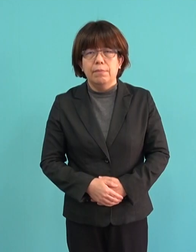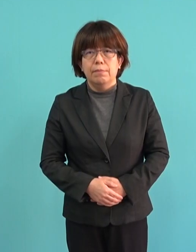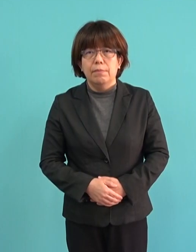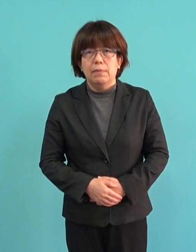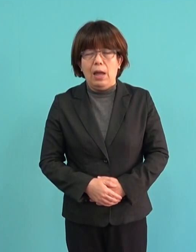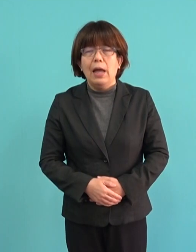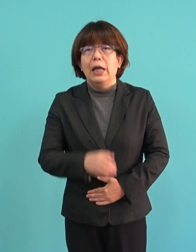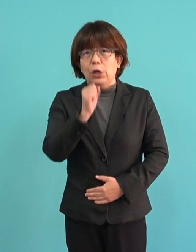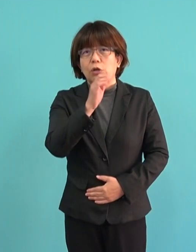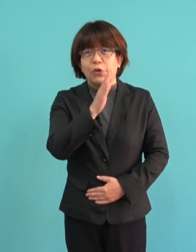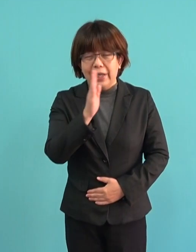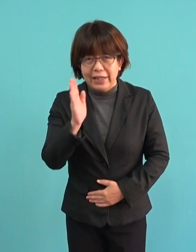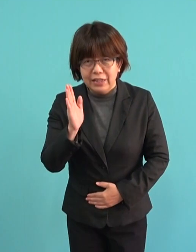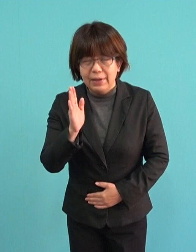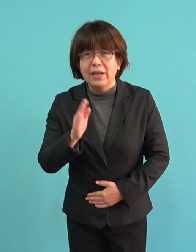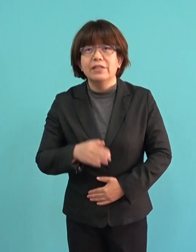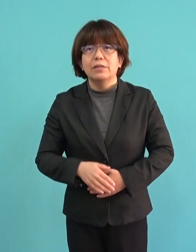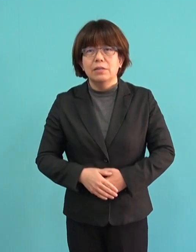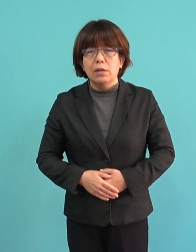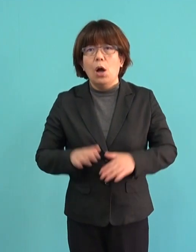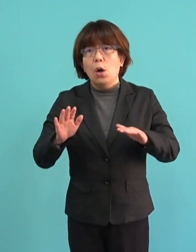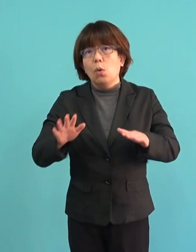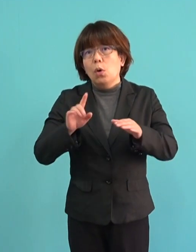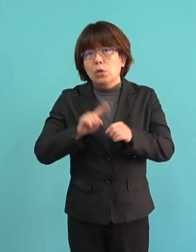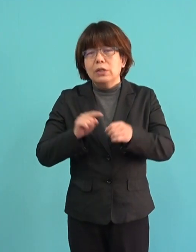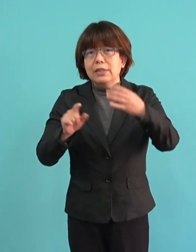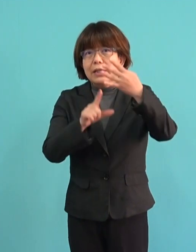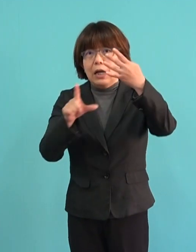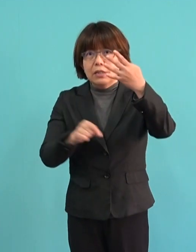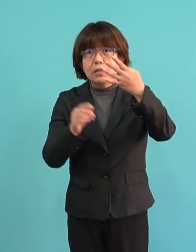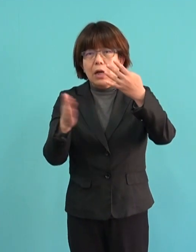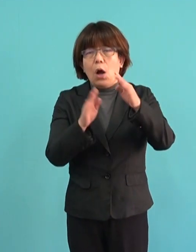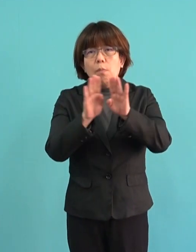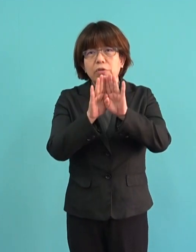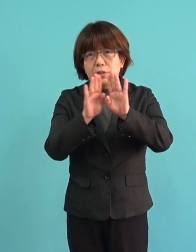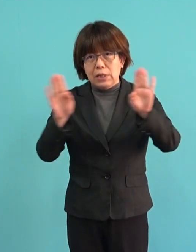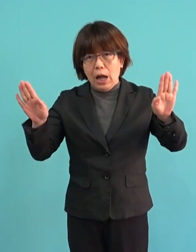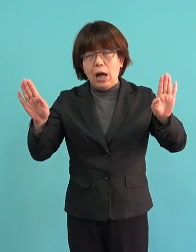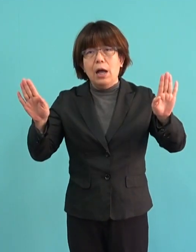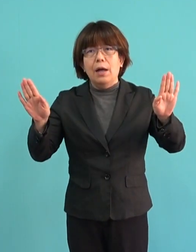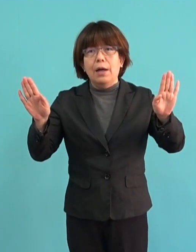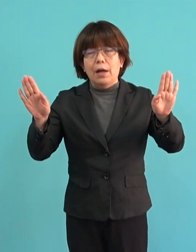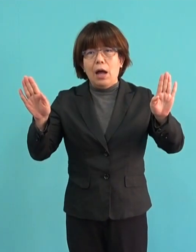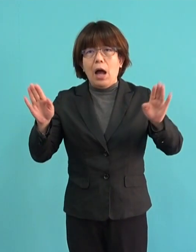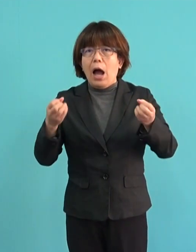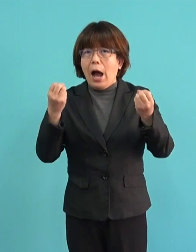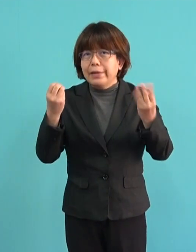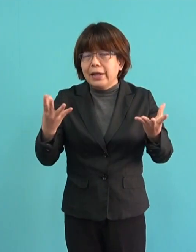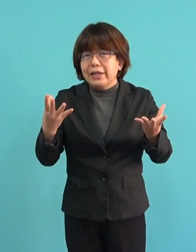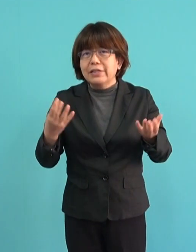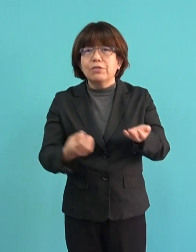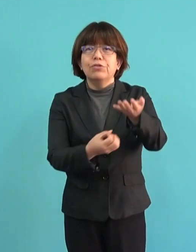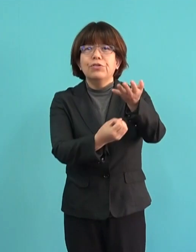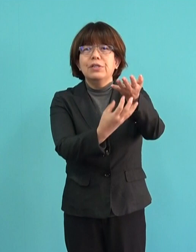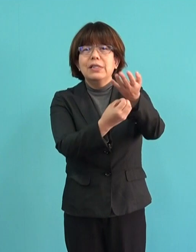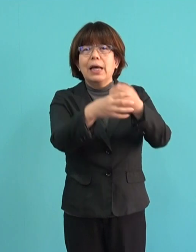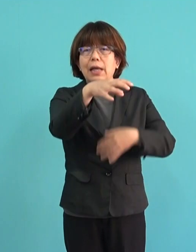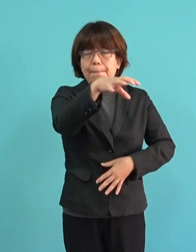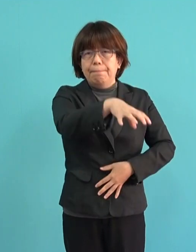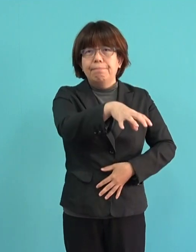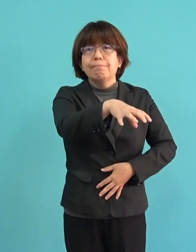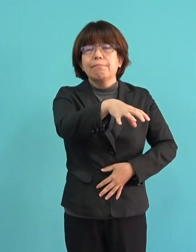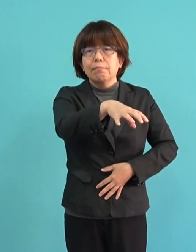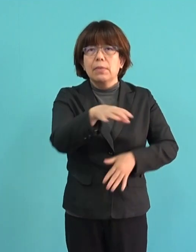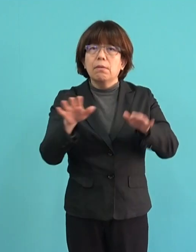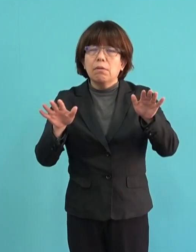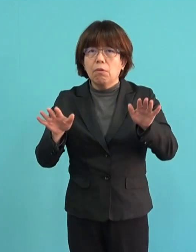よろしくお願いいたします今年の4月にですねオープンをいたしました新しい審査員でございますけれども今回